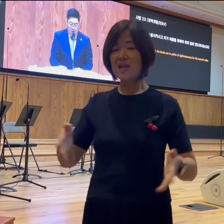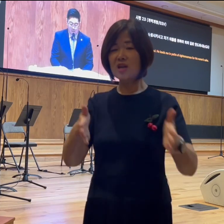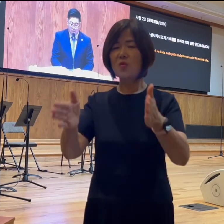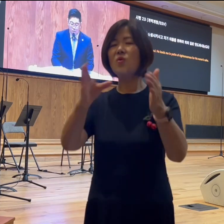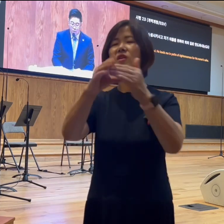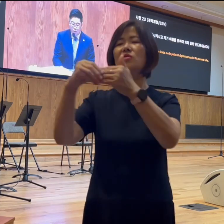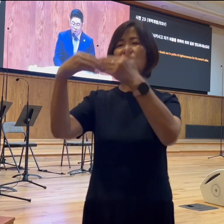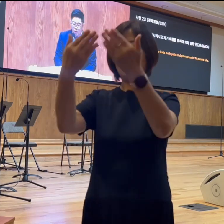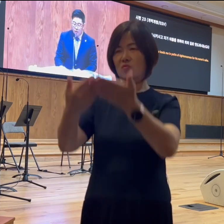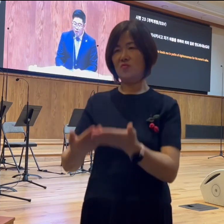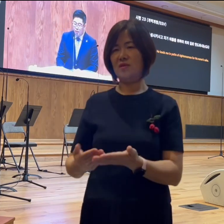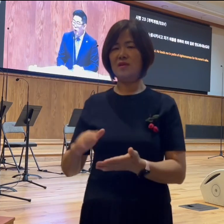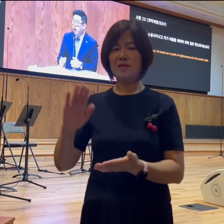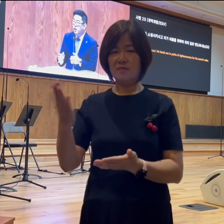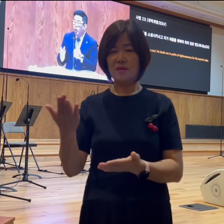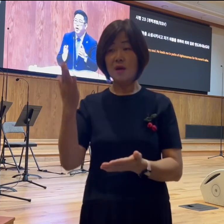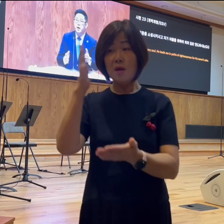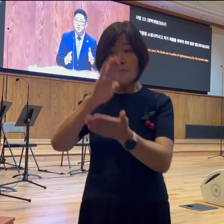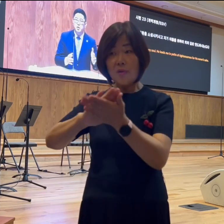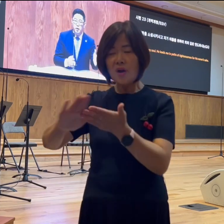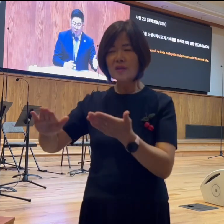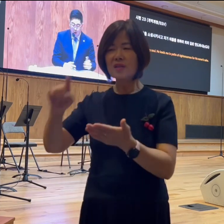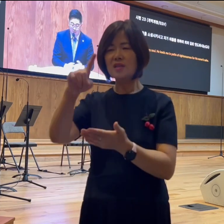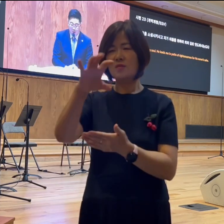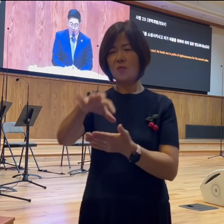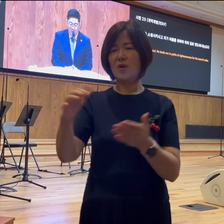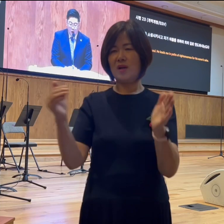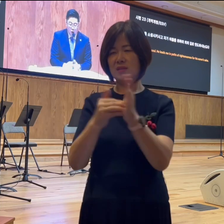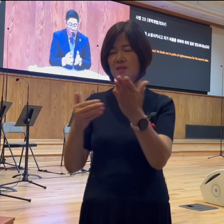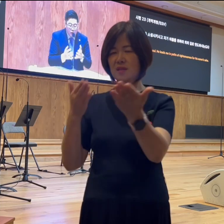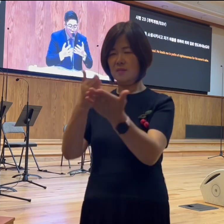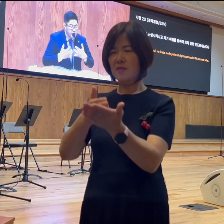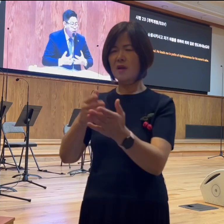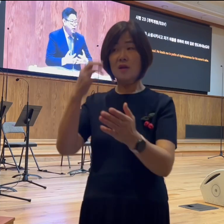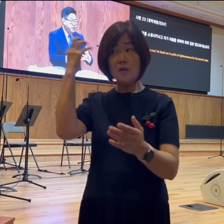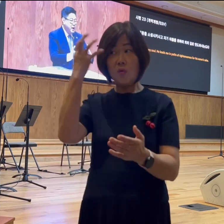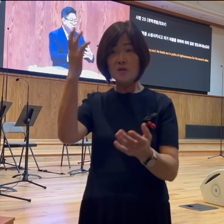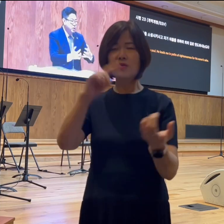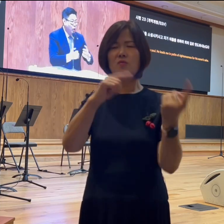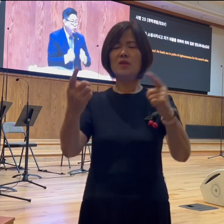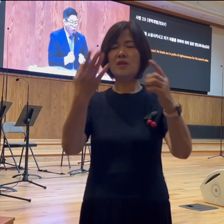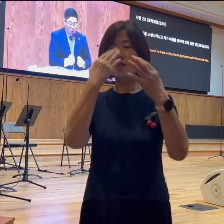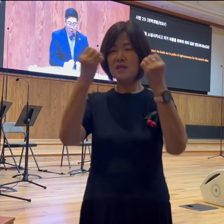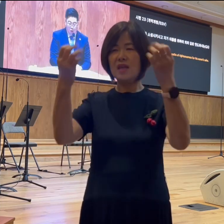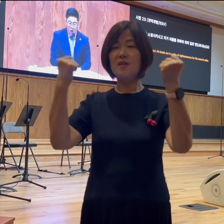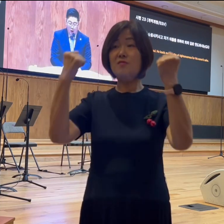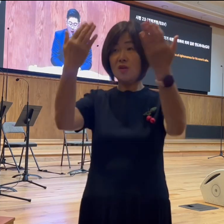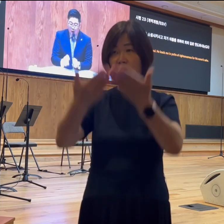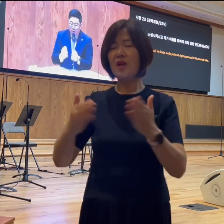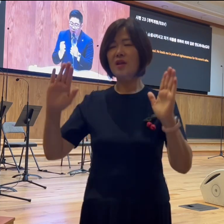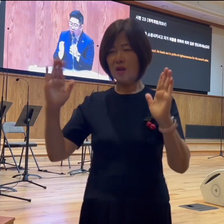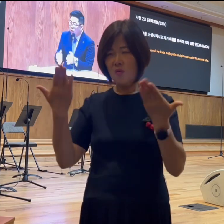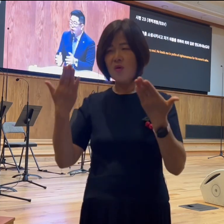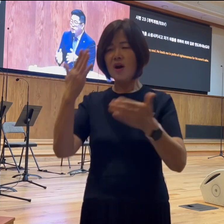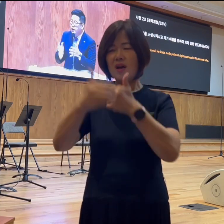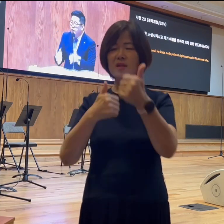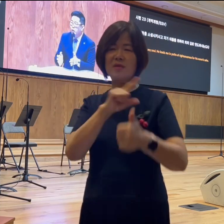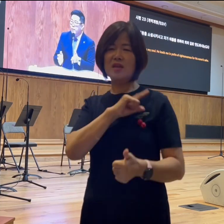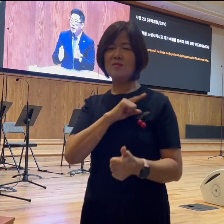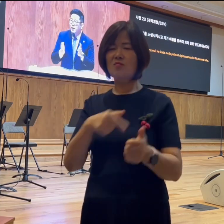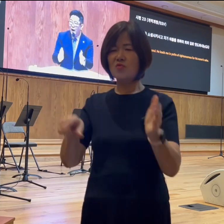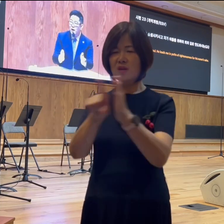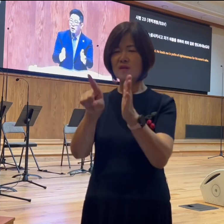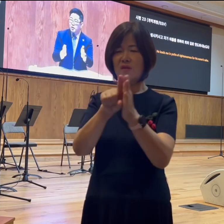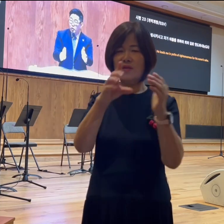인도하시는도다. 평안이 여기까지 돼야 평안입니다. 영혼이 소생되는 새 힘을 얻고 하나님의 이름을 위해서 인도함